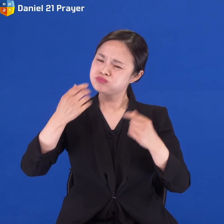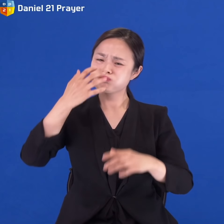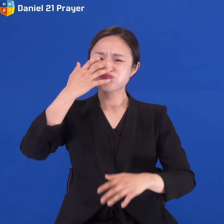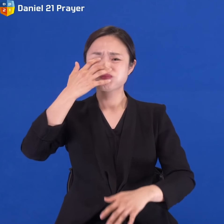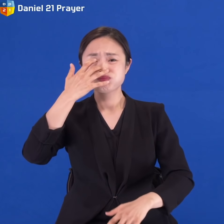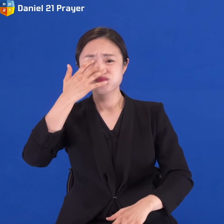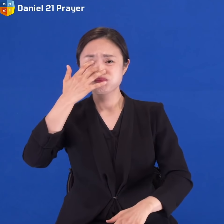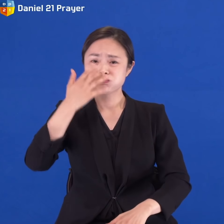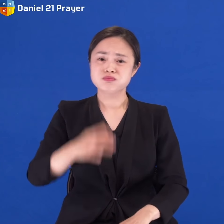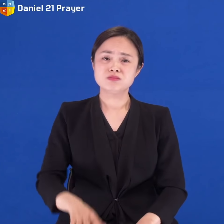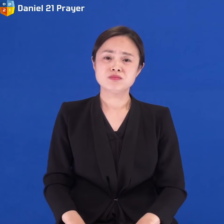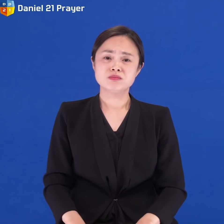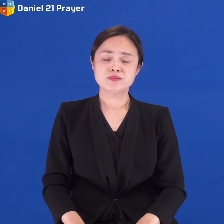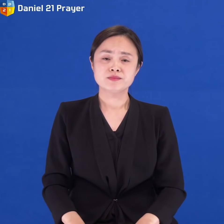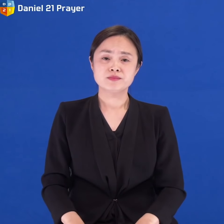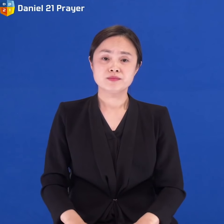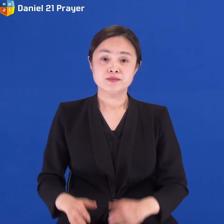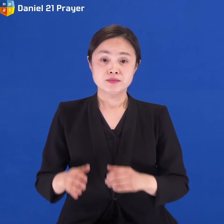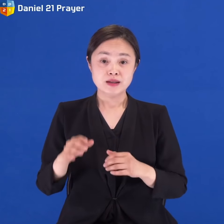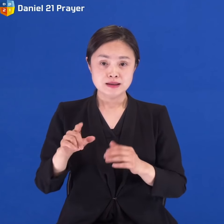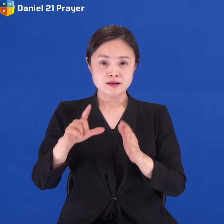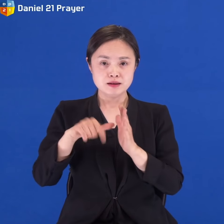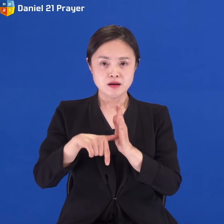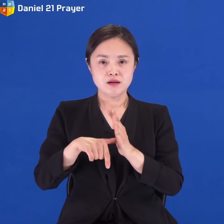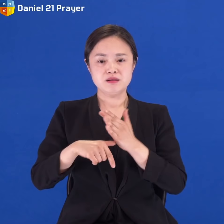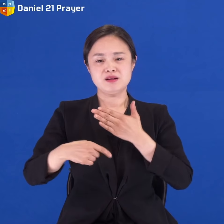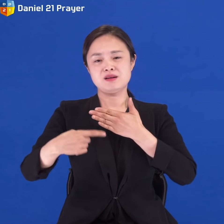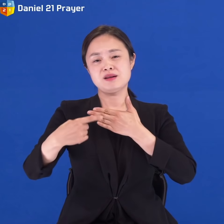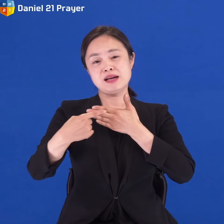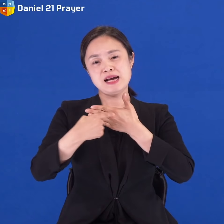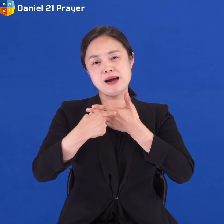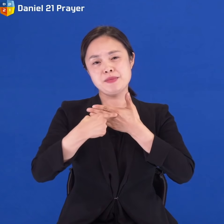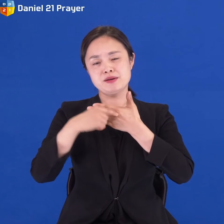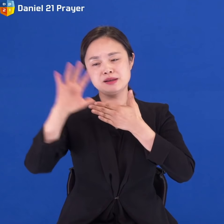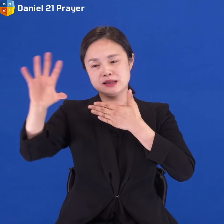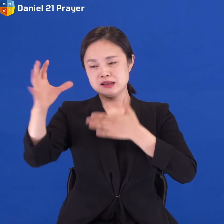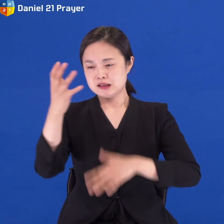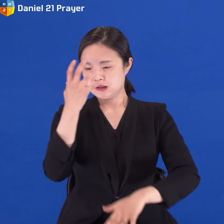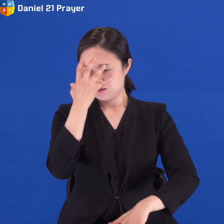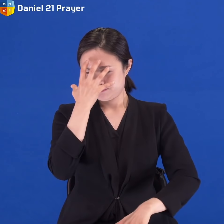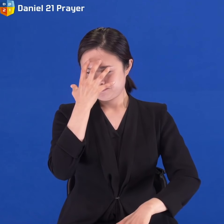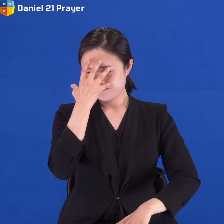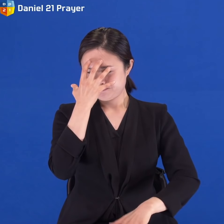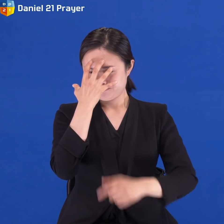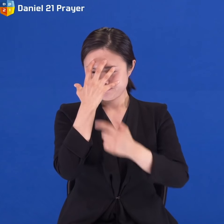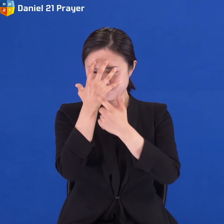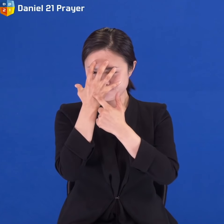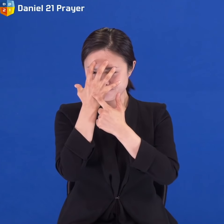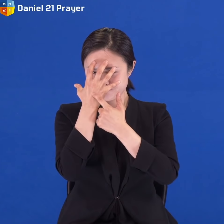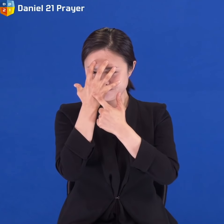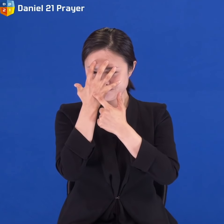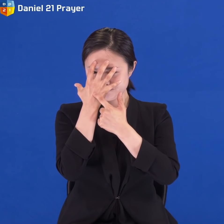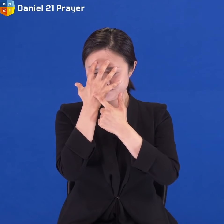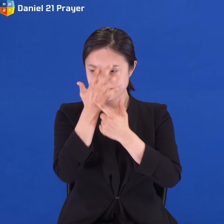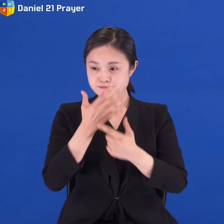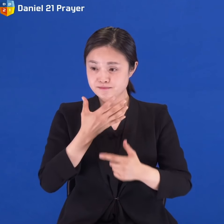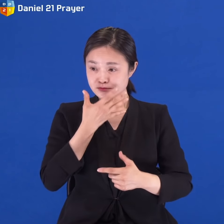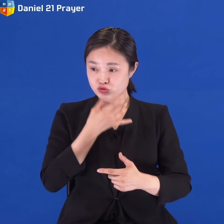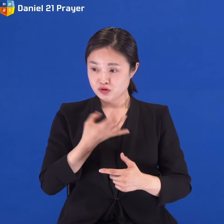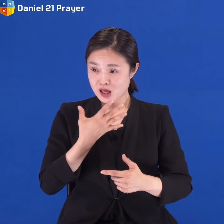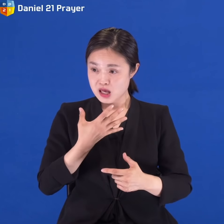철저히 가면에 예쁜 그림까지 그려서 도저히 누구도 나의 불행을 감지하지